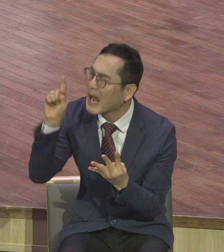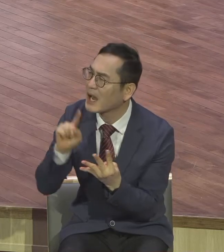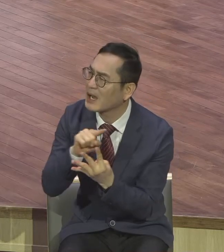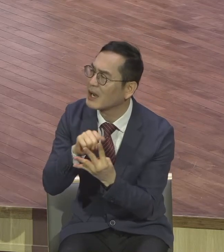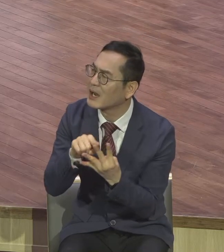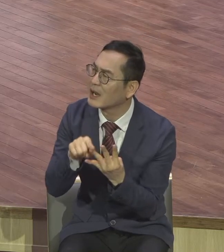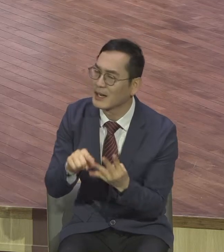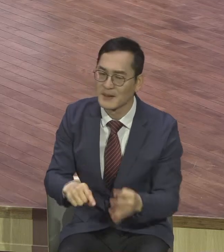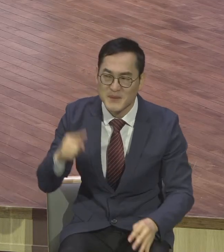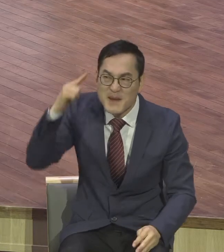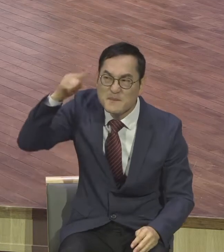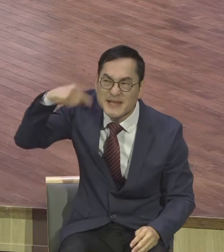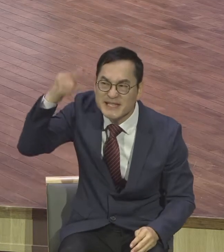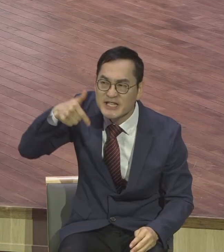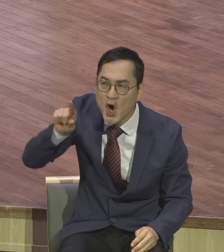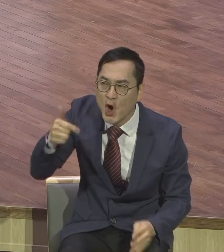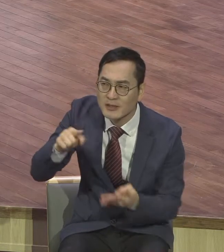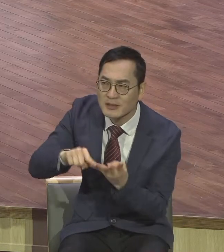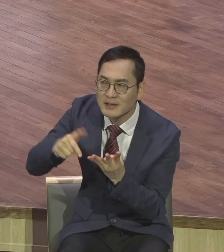미친 건가